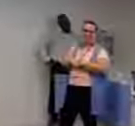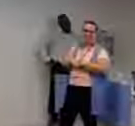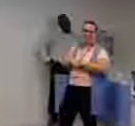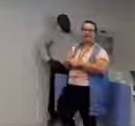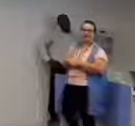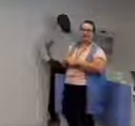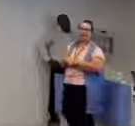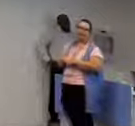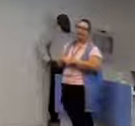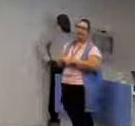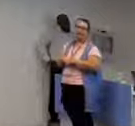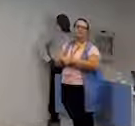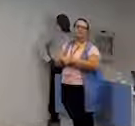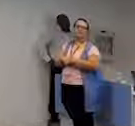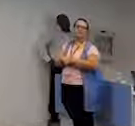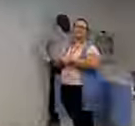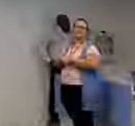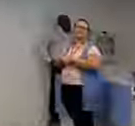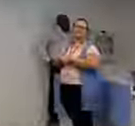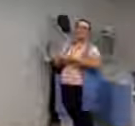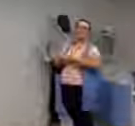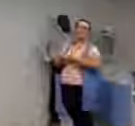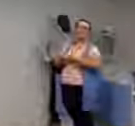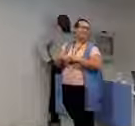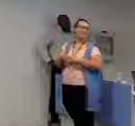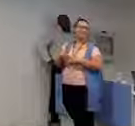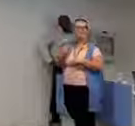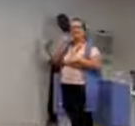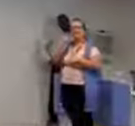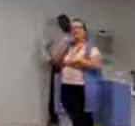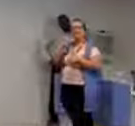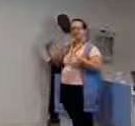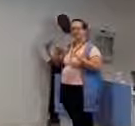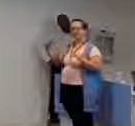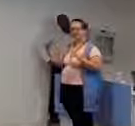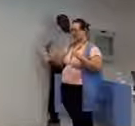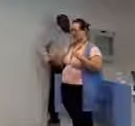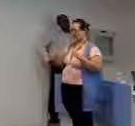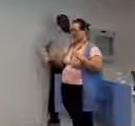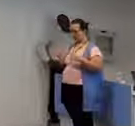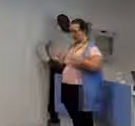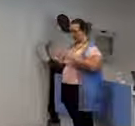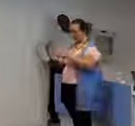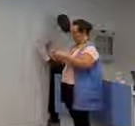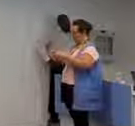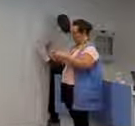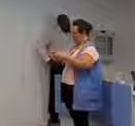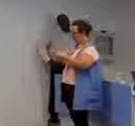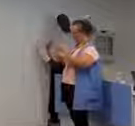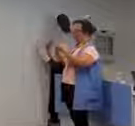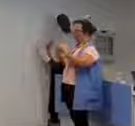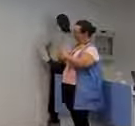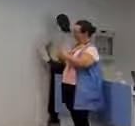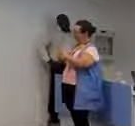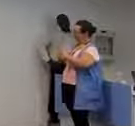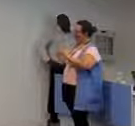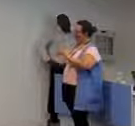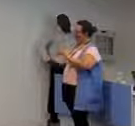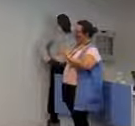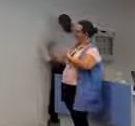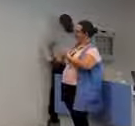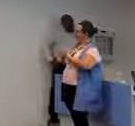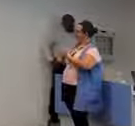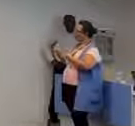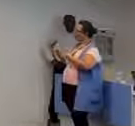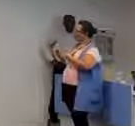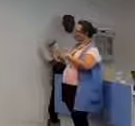Eles têm que dar um jeito de aumentar a produtividade. Eu tenho que ter, com a mesma equipe, com as mesmas máquinas, eu tenho que achar formas de fazer uma